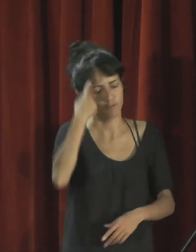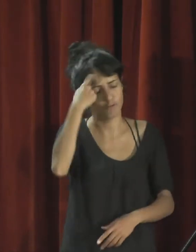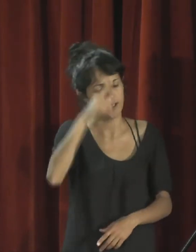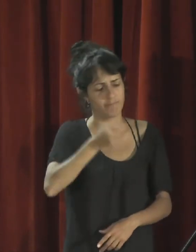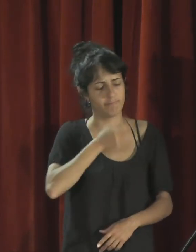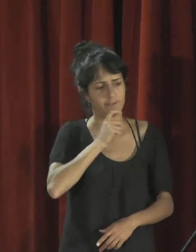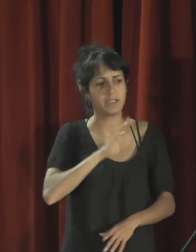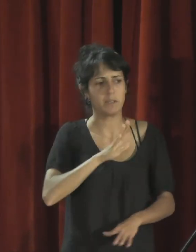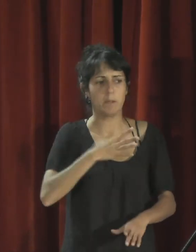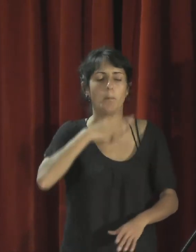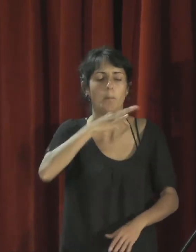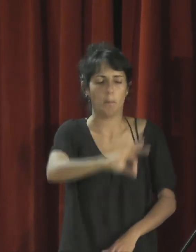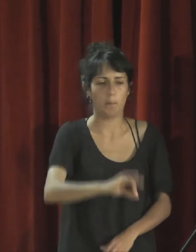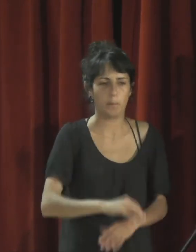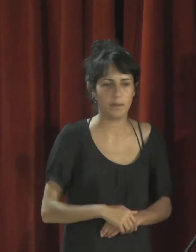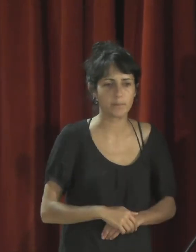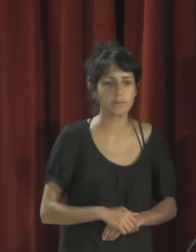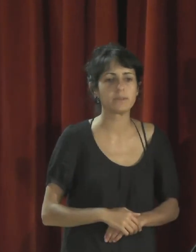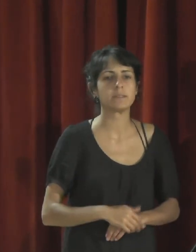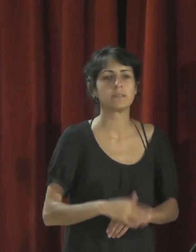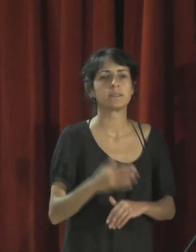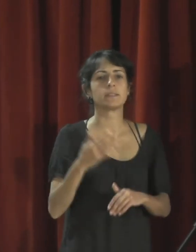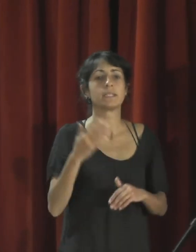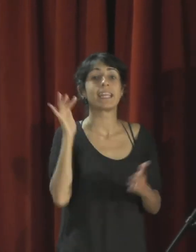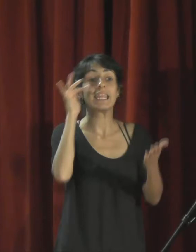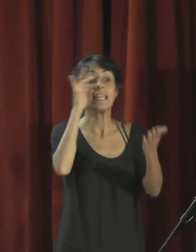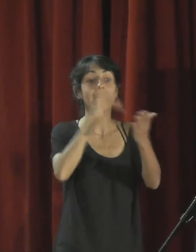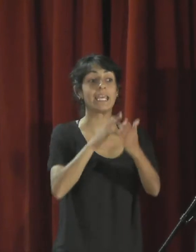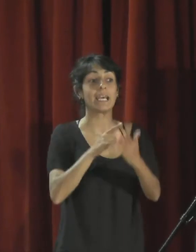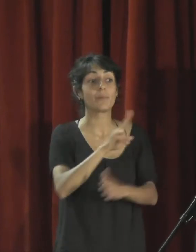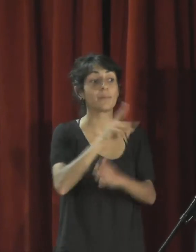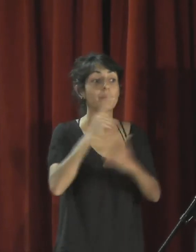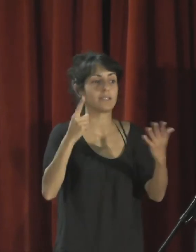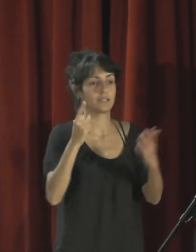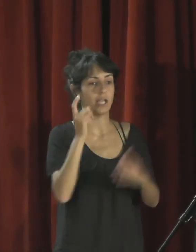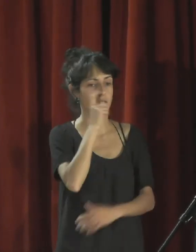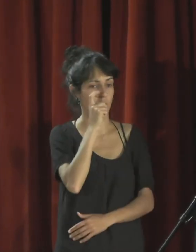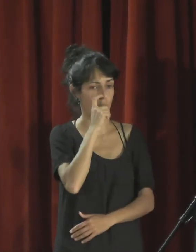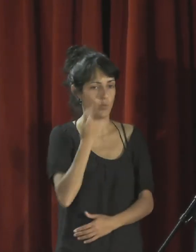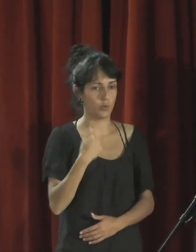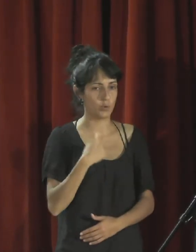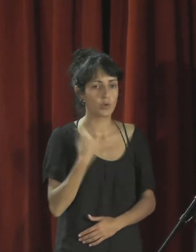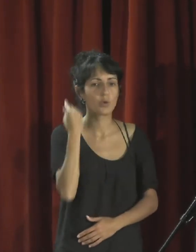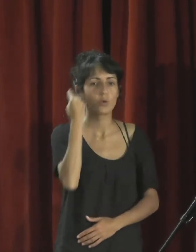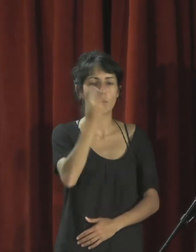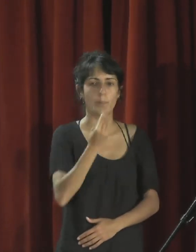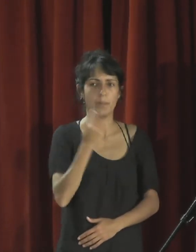vida. O 26 de xuño penso que lle imos